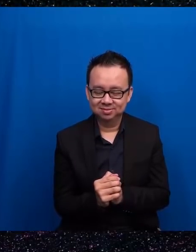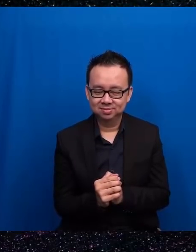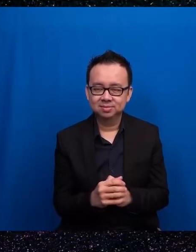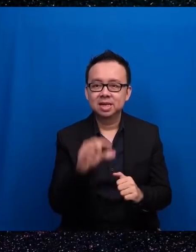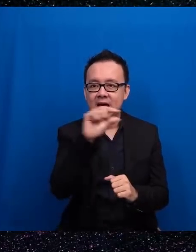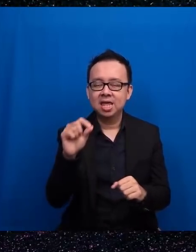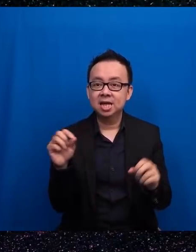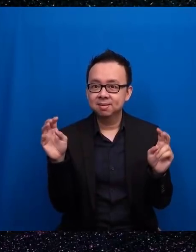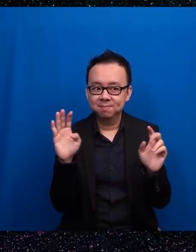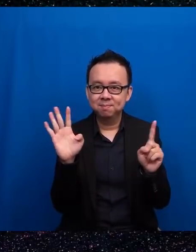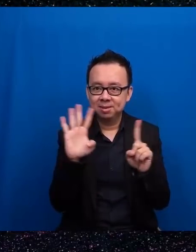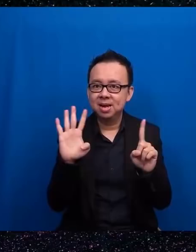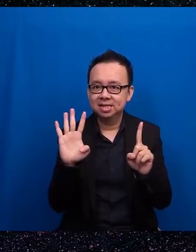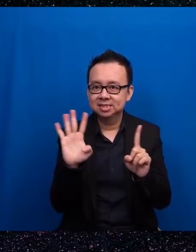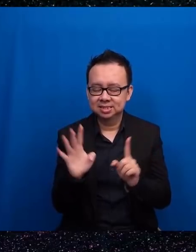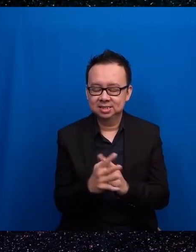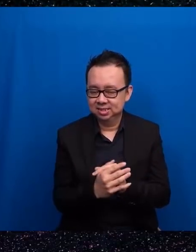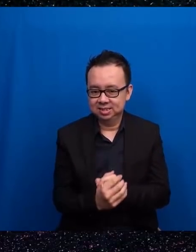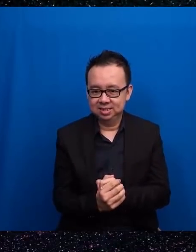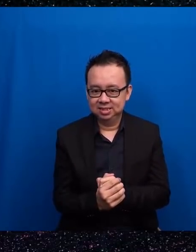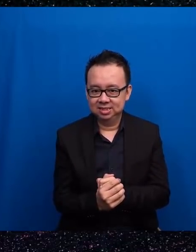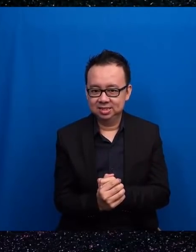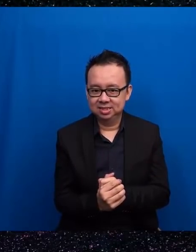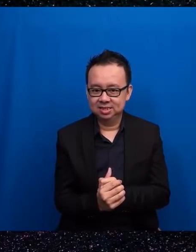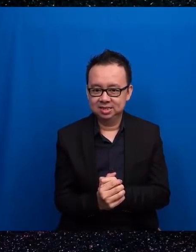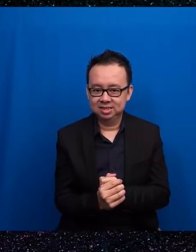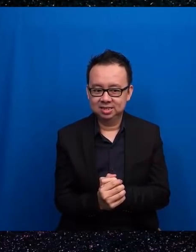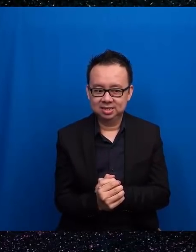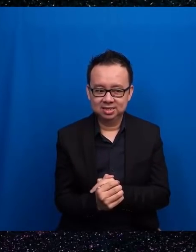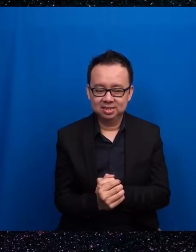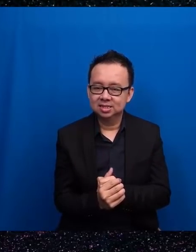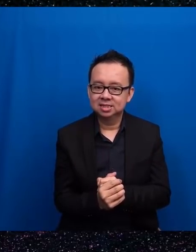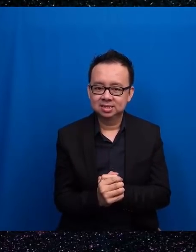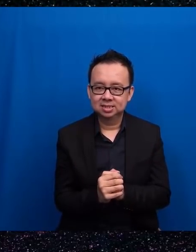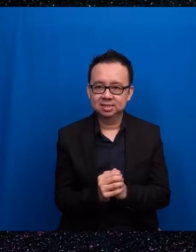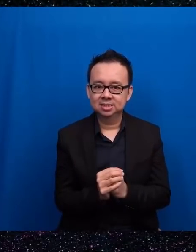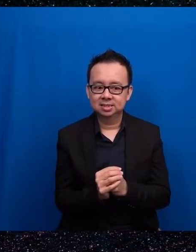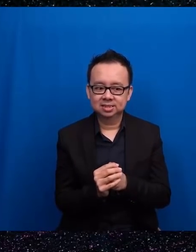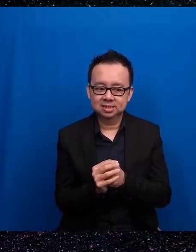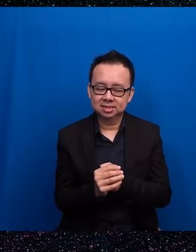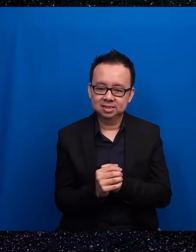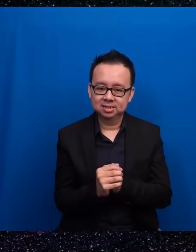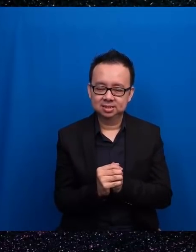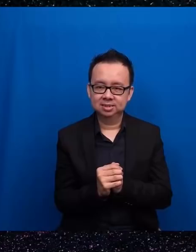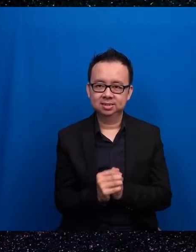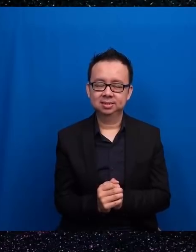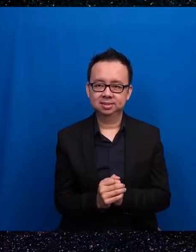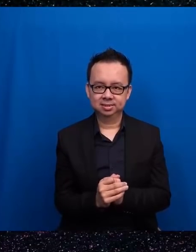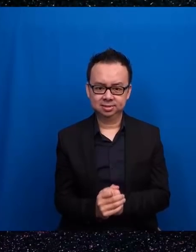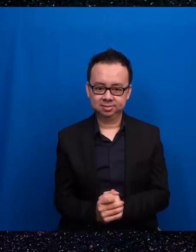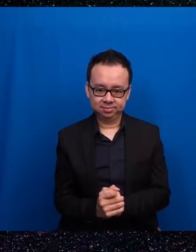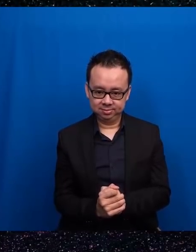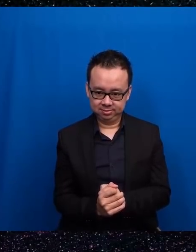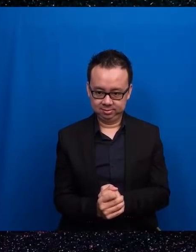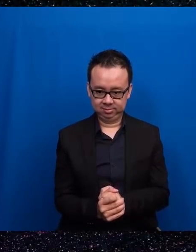akan membuat engkau melintasi puncak bukit-bukit di bumi dengan kendaraan kemenangan.